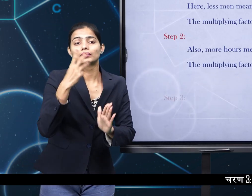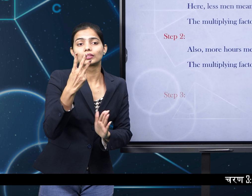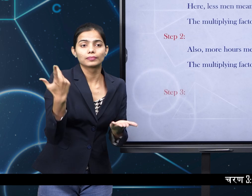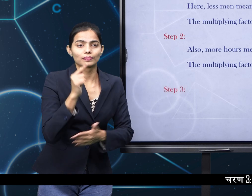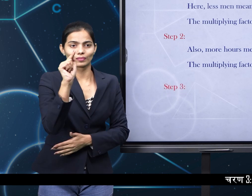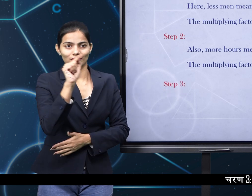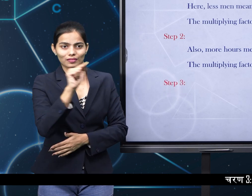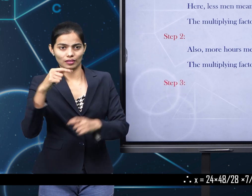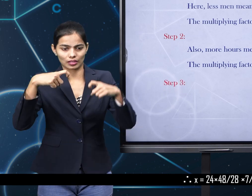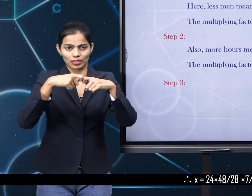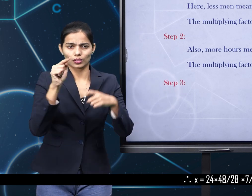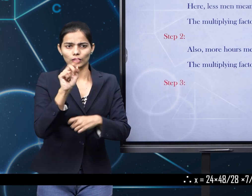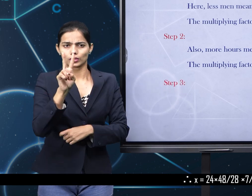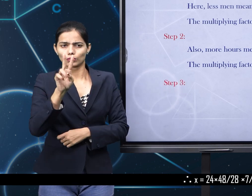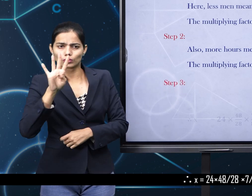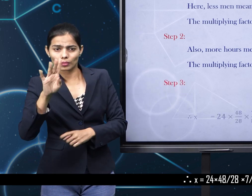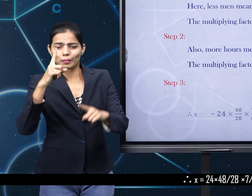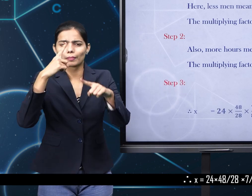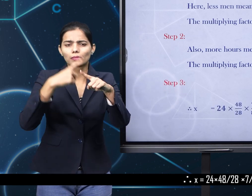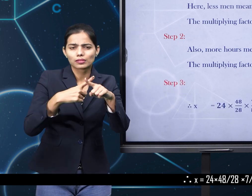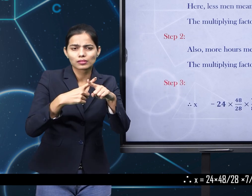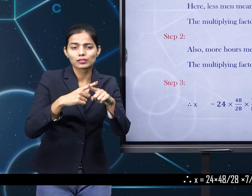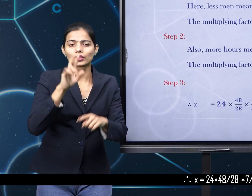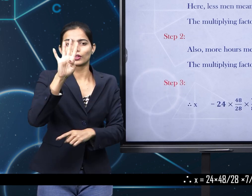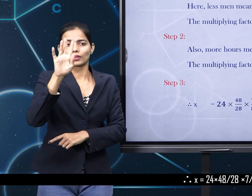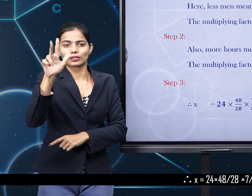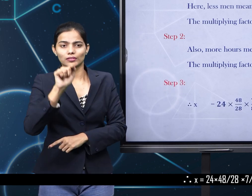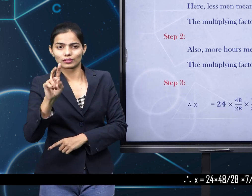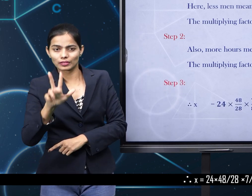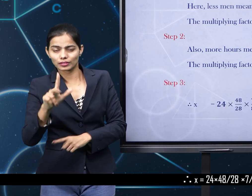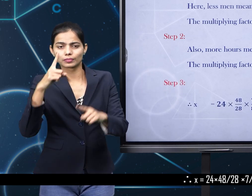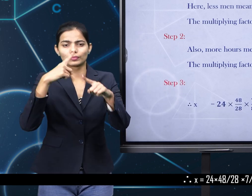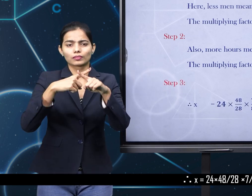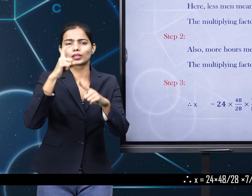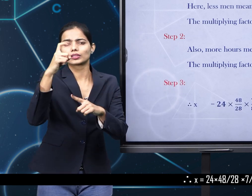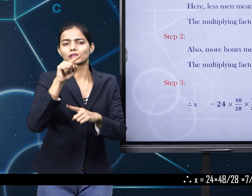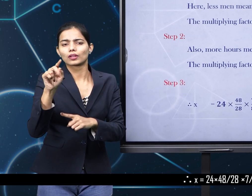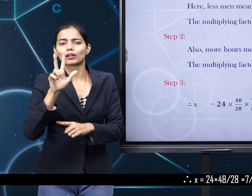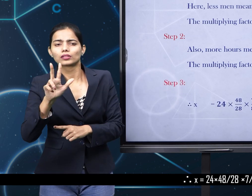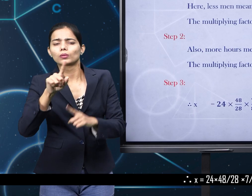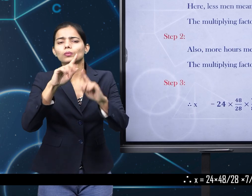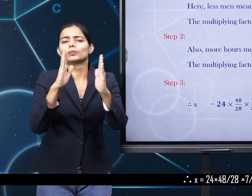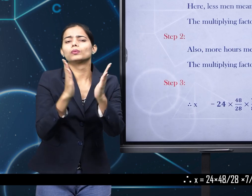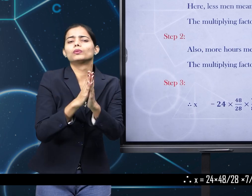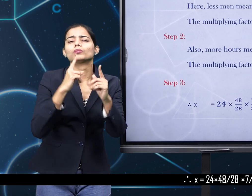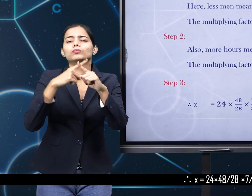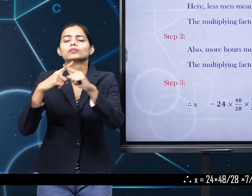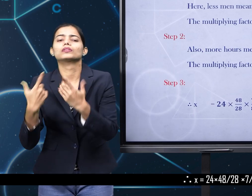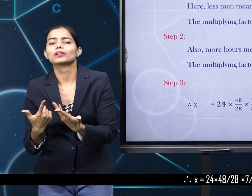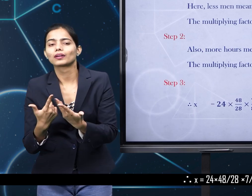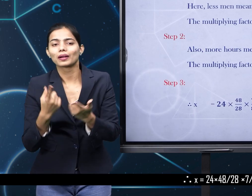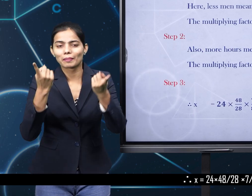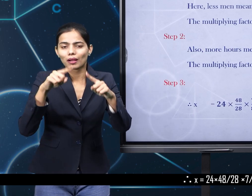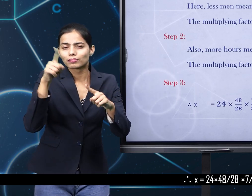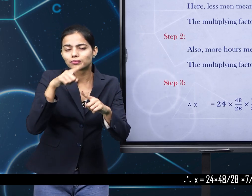चरण 3. म्हणून x बरोबर 24 गुणिले 48 भागिले 28 गुणिले 7/8